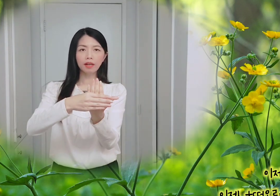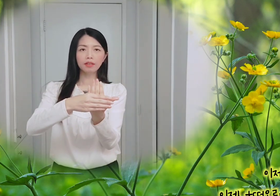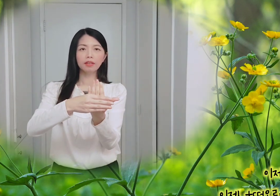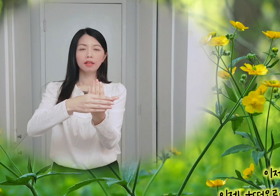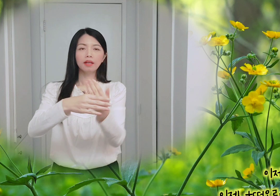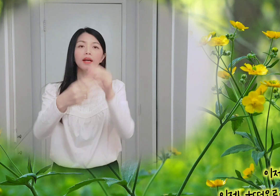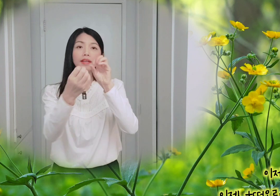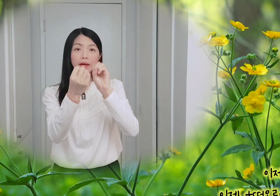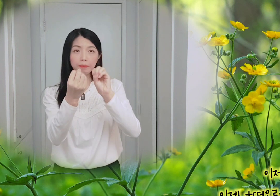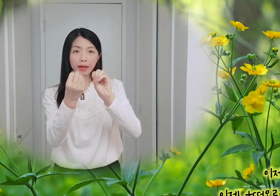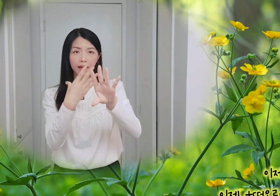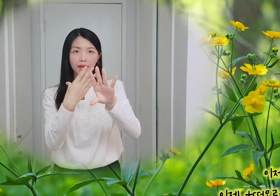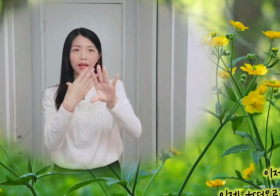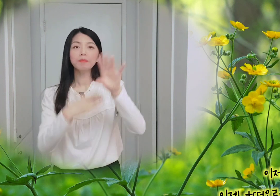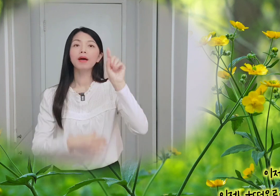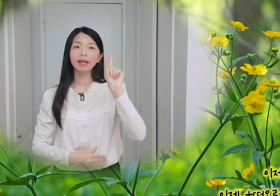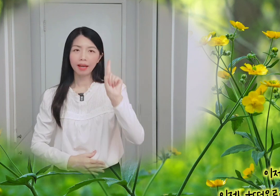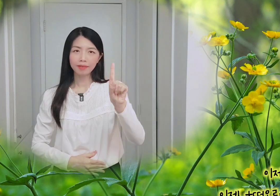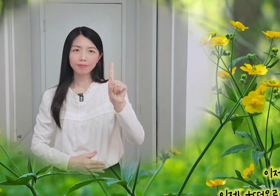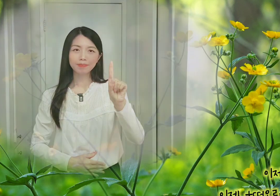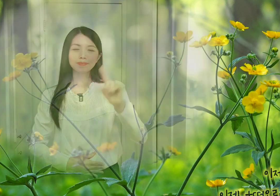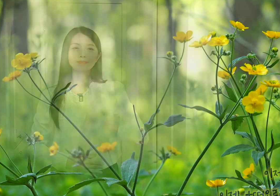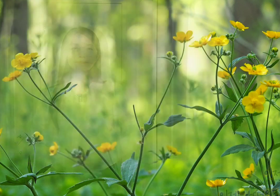떠오른 답 하나.